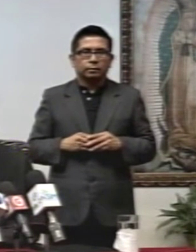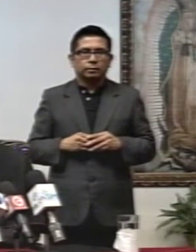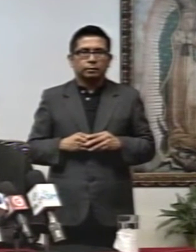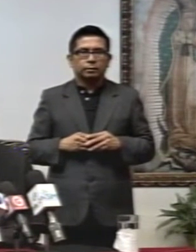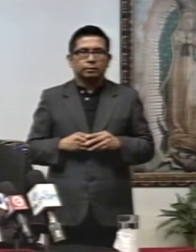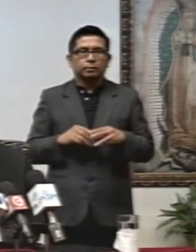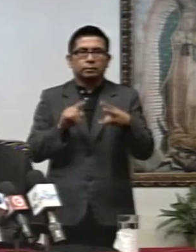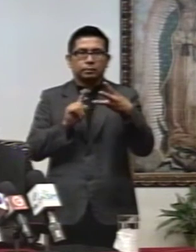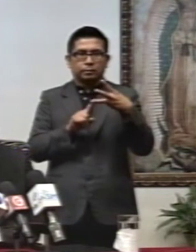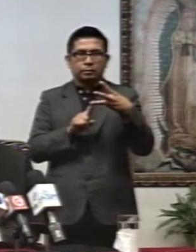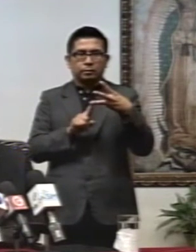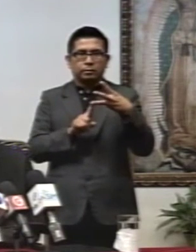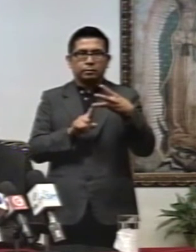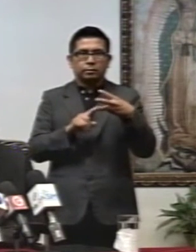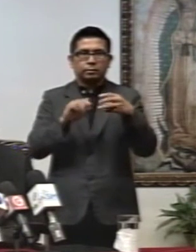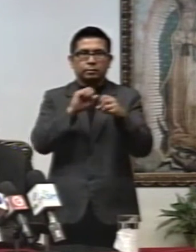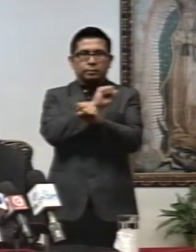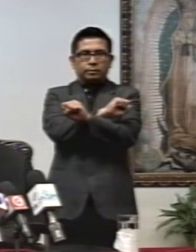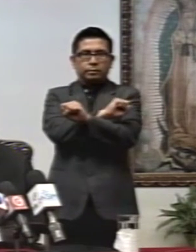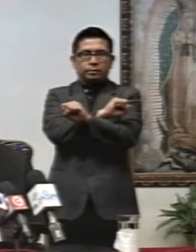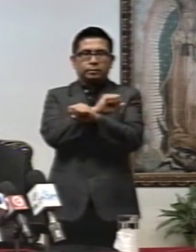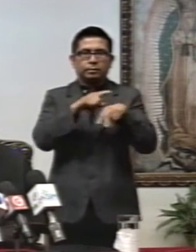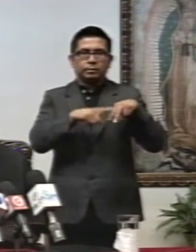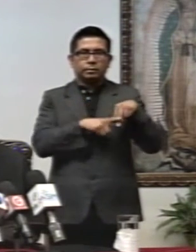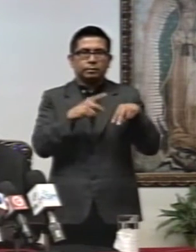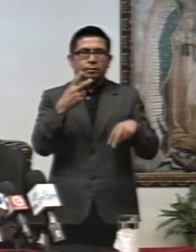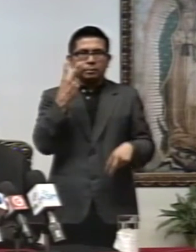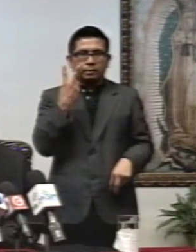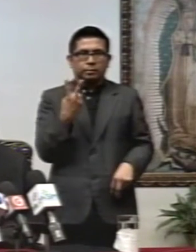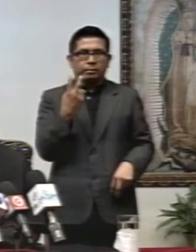A continuación, Javier Orellana, de la Prensa Gráfica.